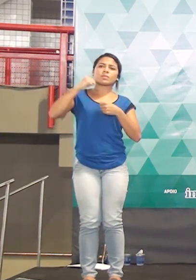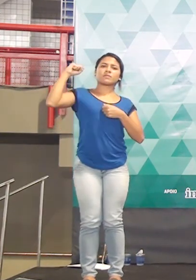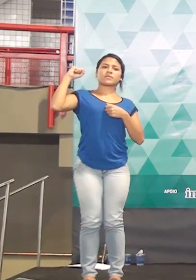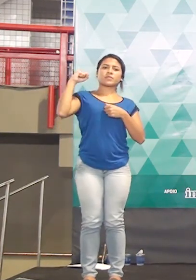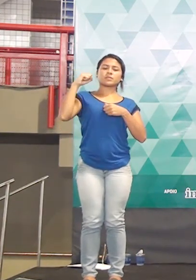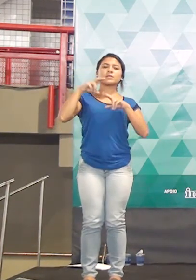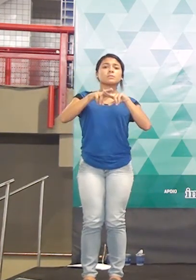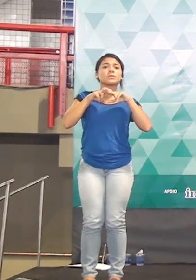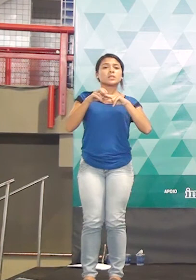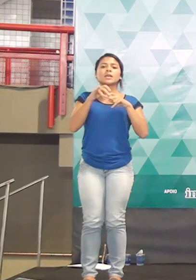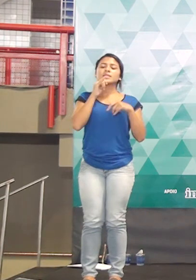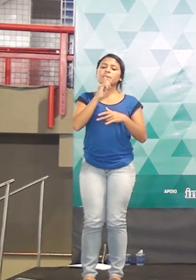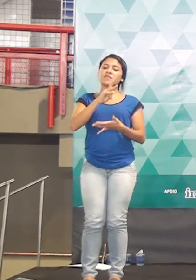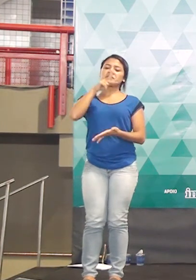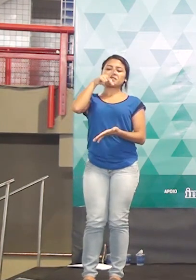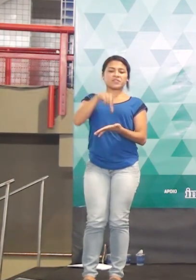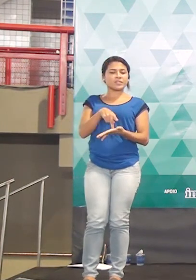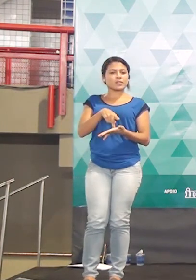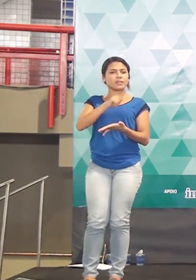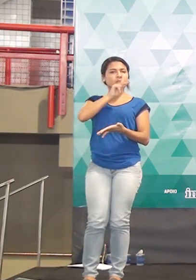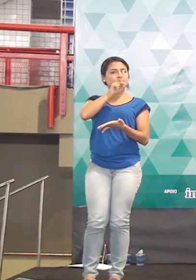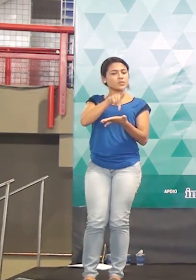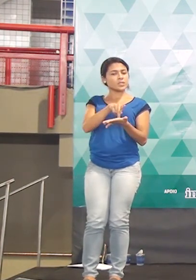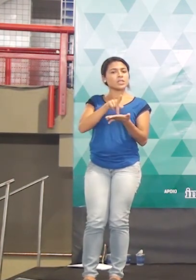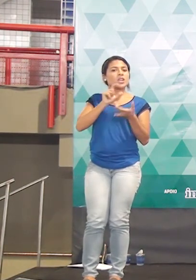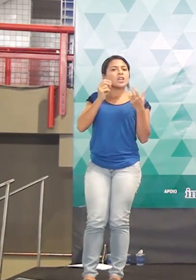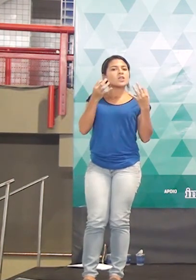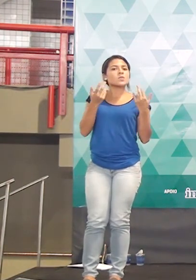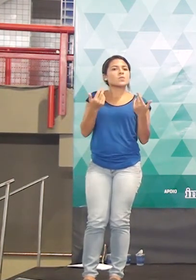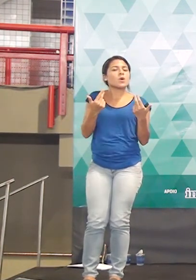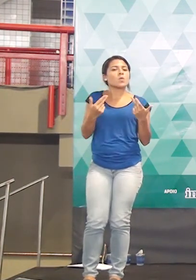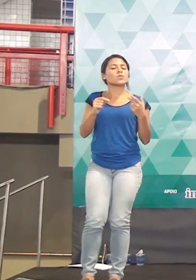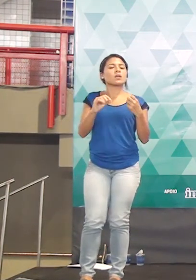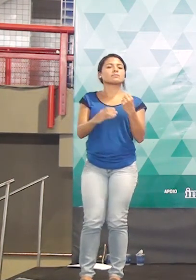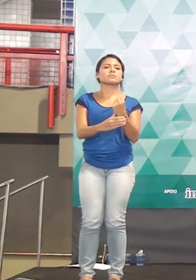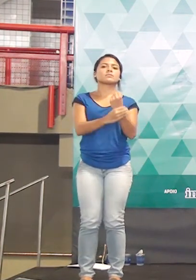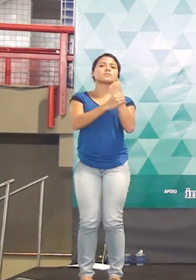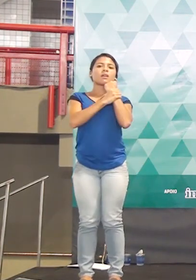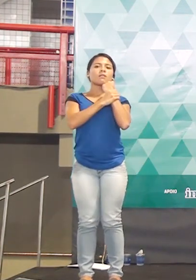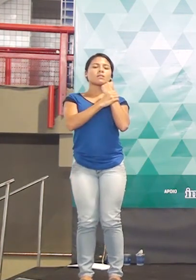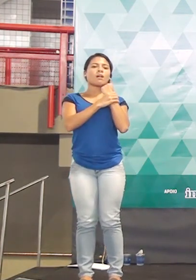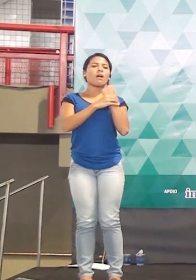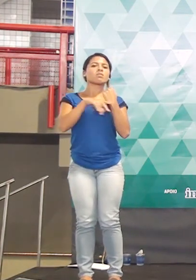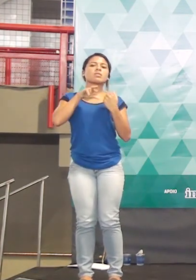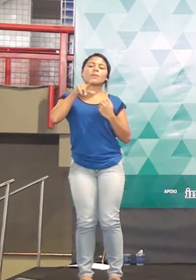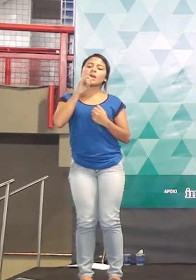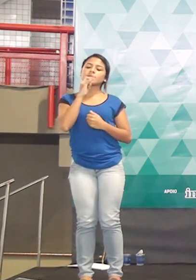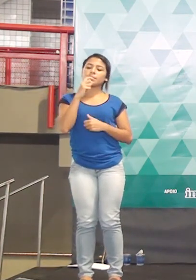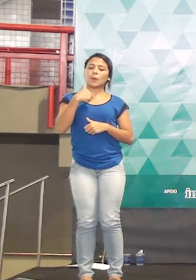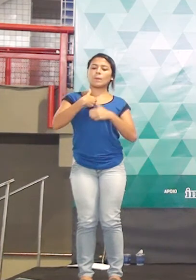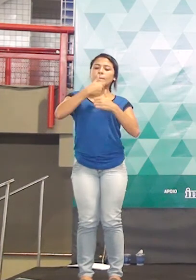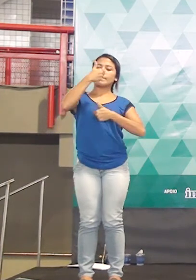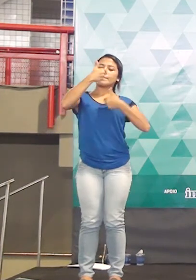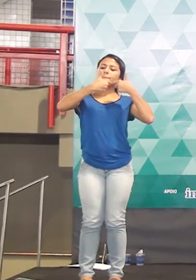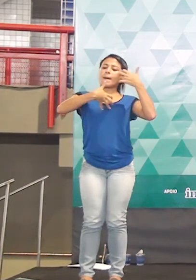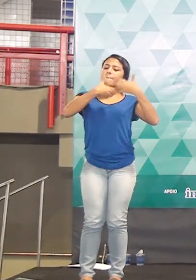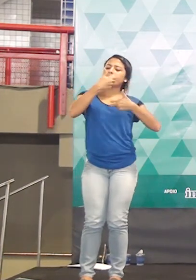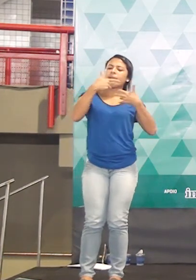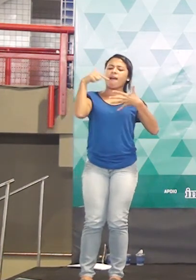argumento consistente. Consistente quer dizer seguro. Eu não estou dizendo uma coisa só